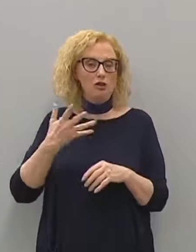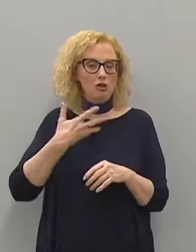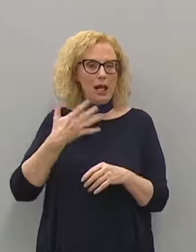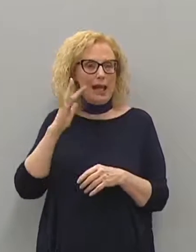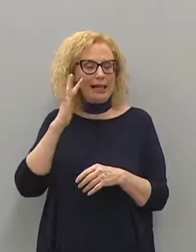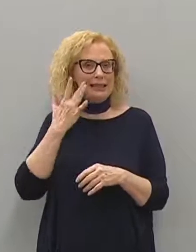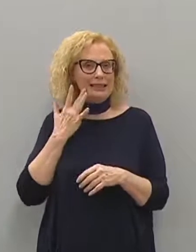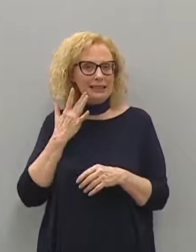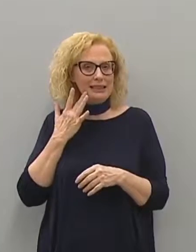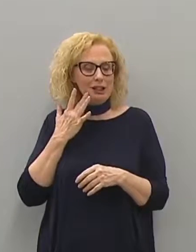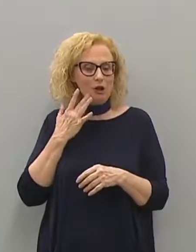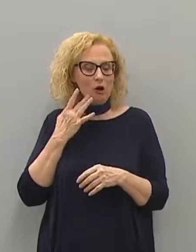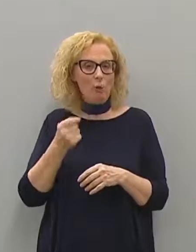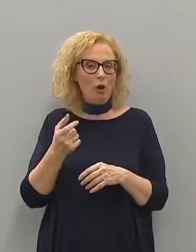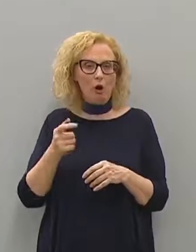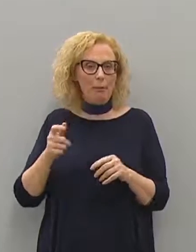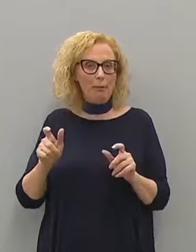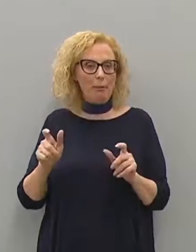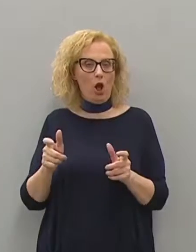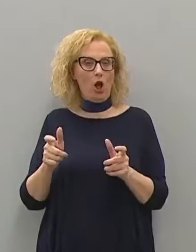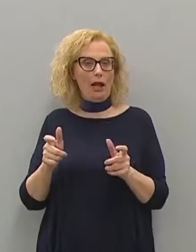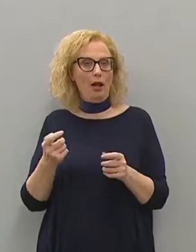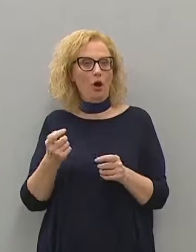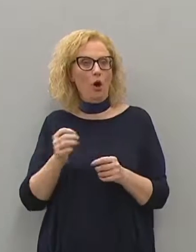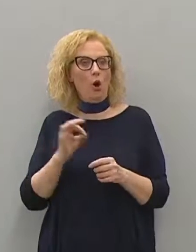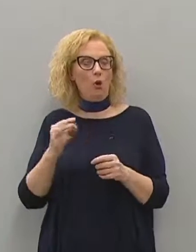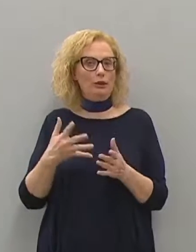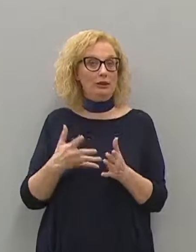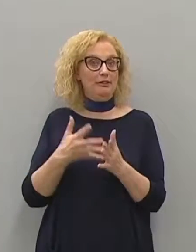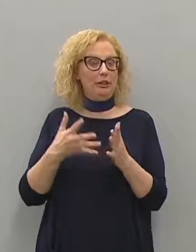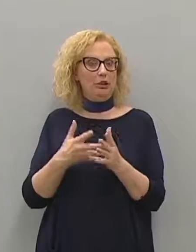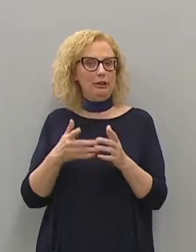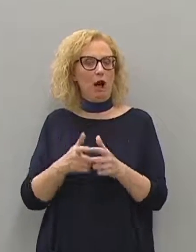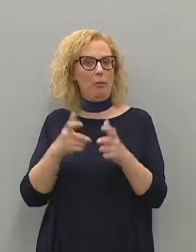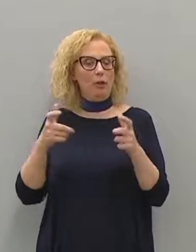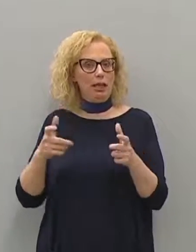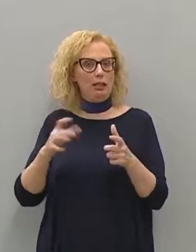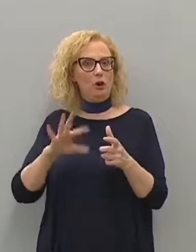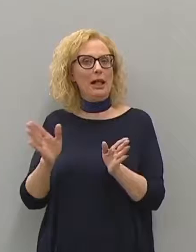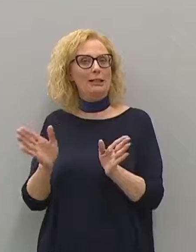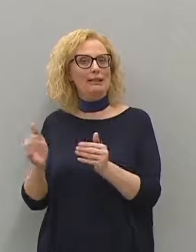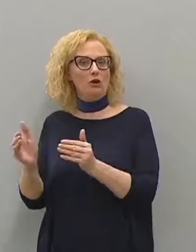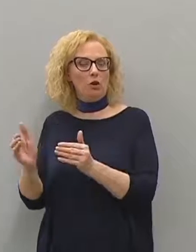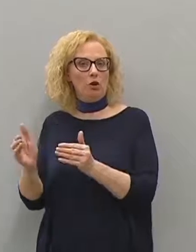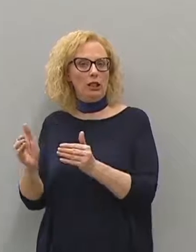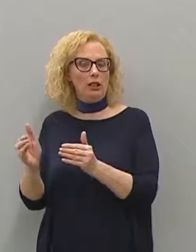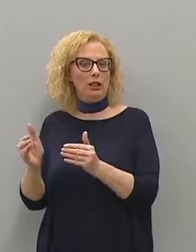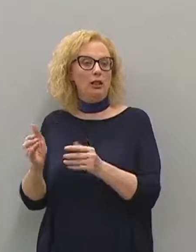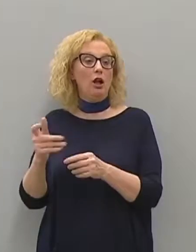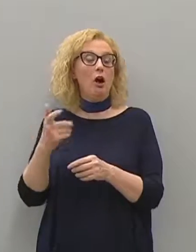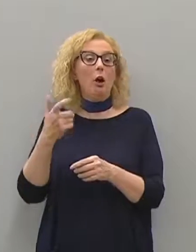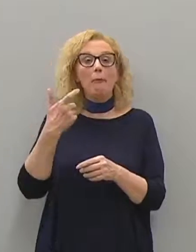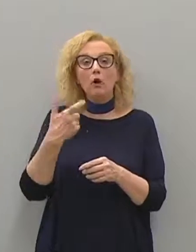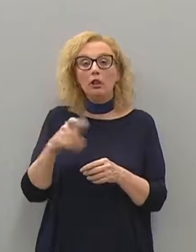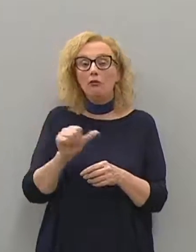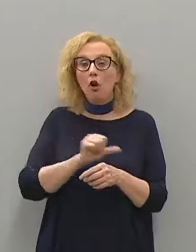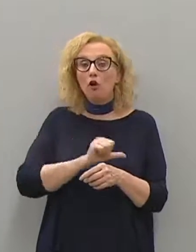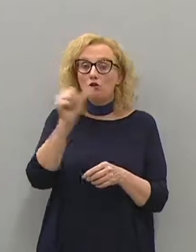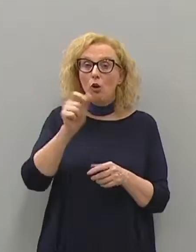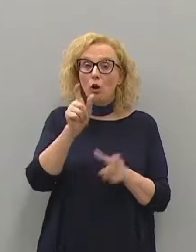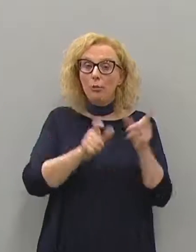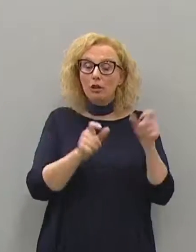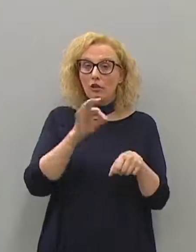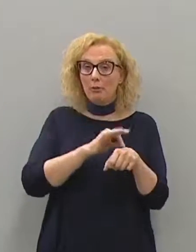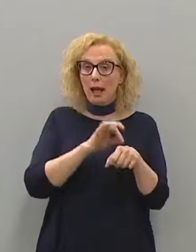diciamo in standby o comunque in difficoltà l'operatività di altri settori perché non ci sono solo purtroppo i malati di